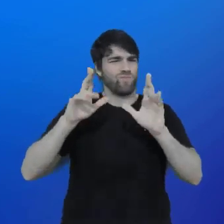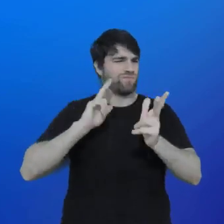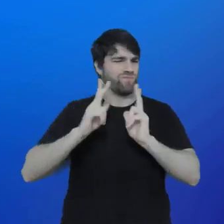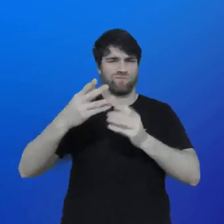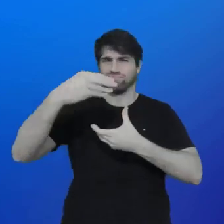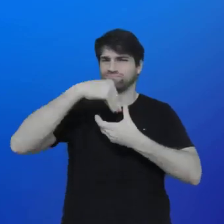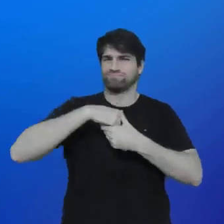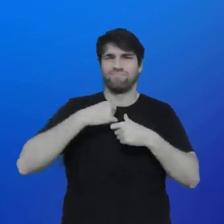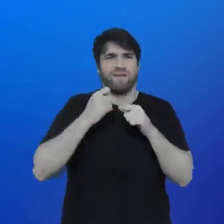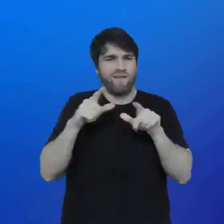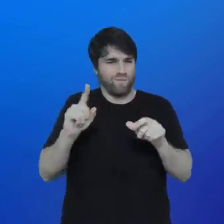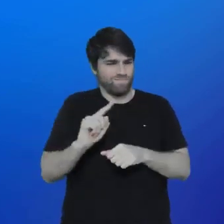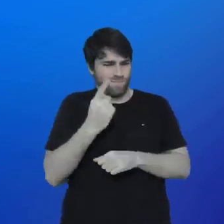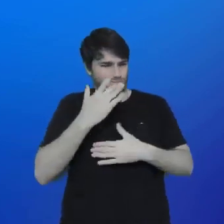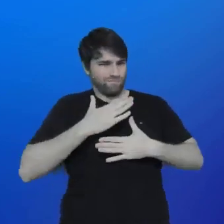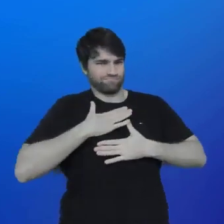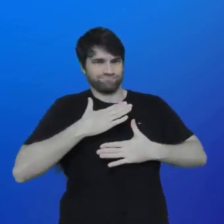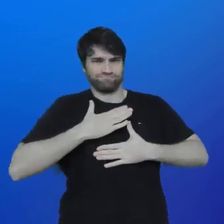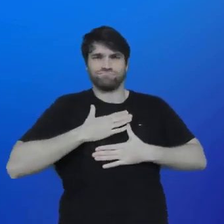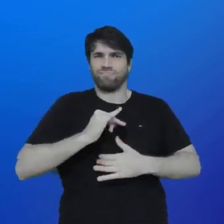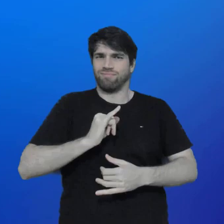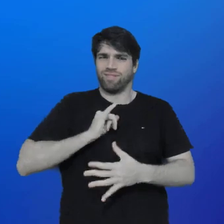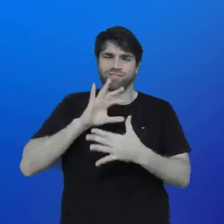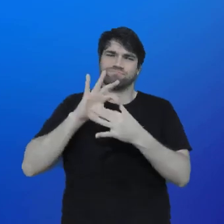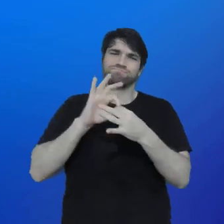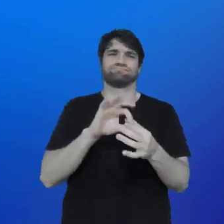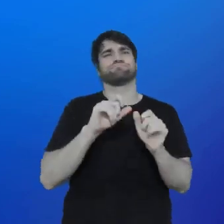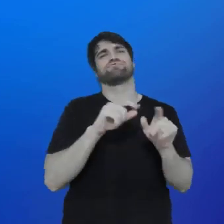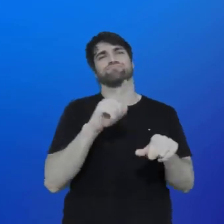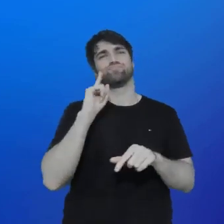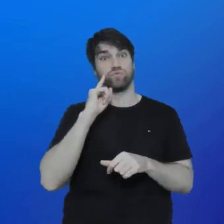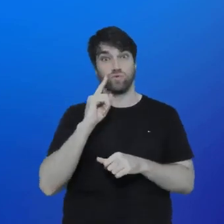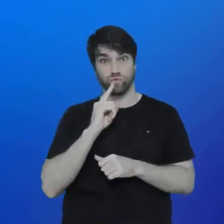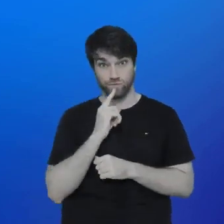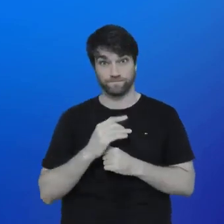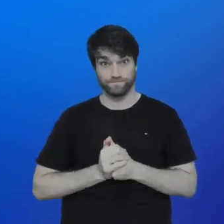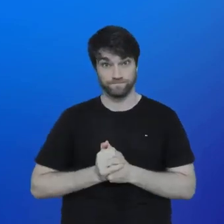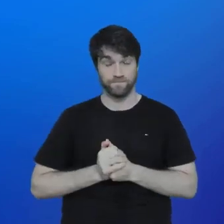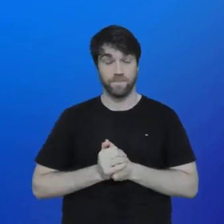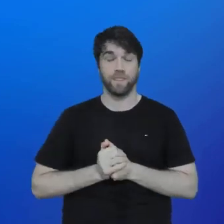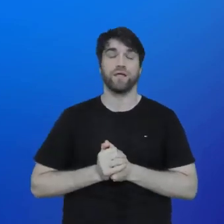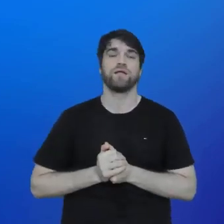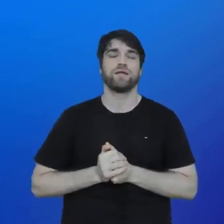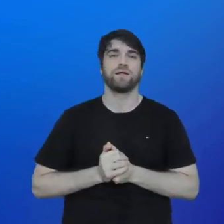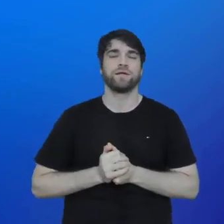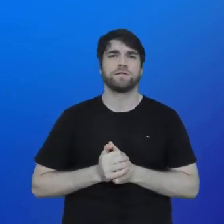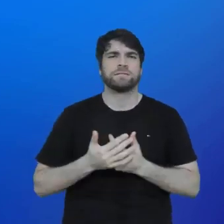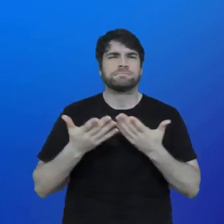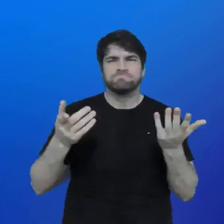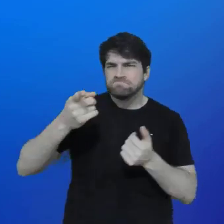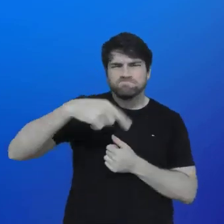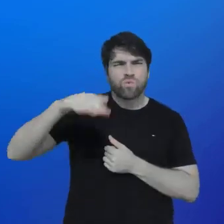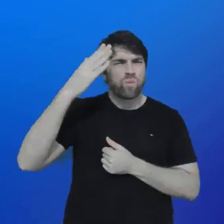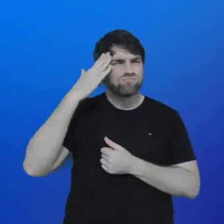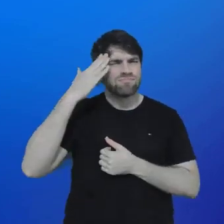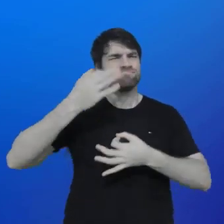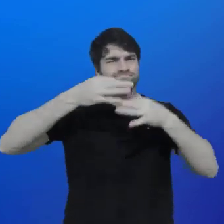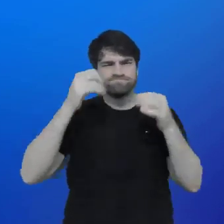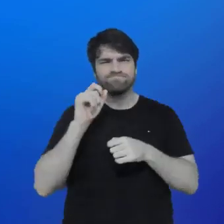lengua de señas es la primera lengua de las personas sordas y está profundamente ligada a su identidad. El porqué de esto último